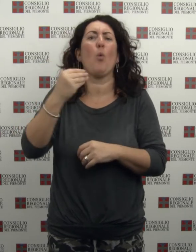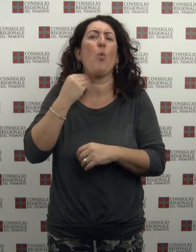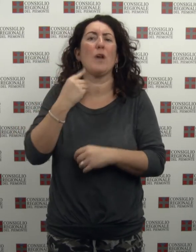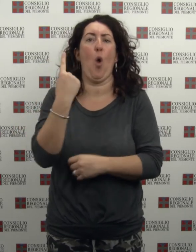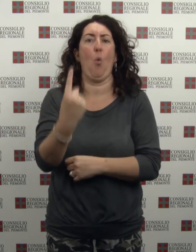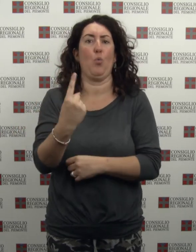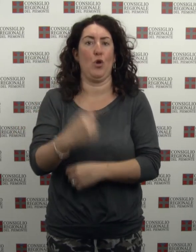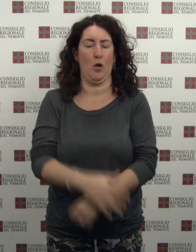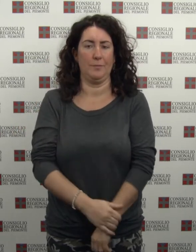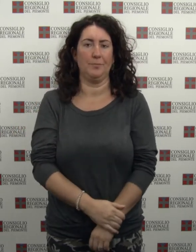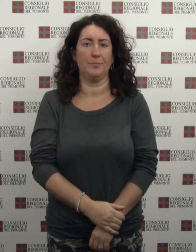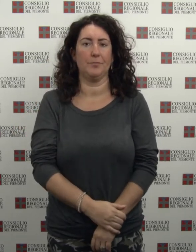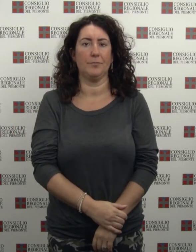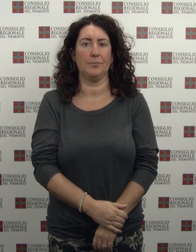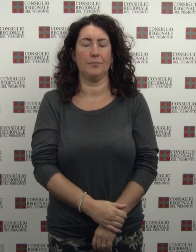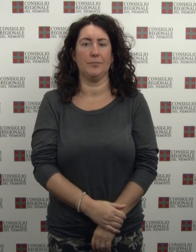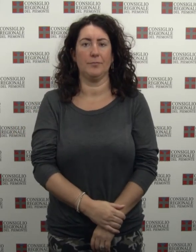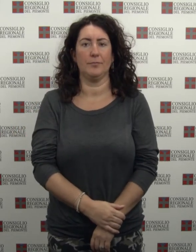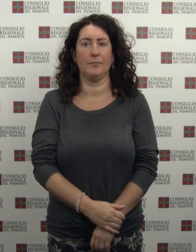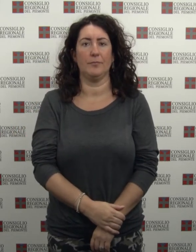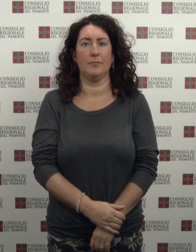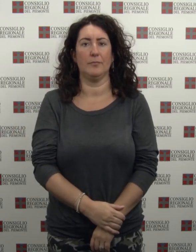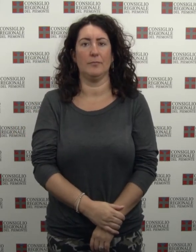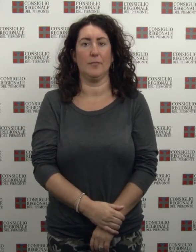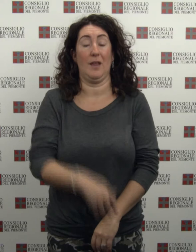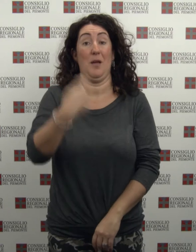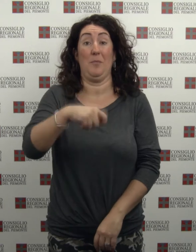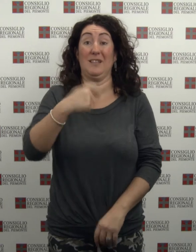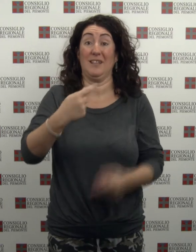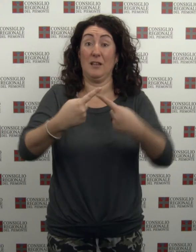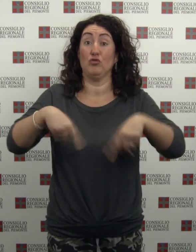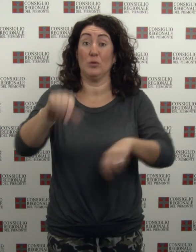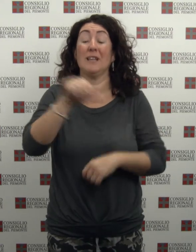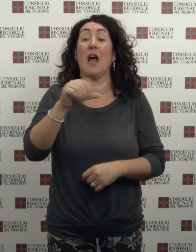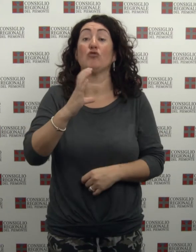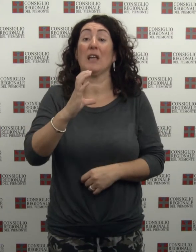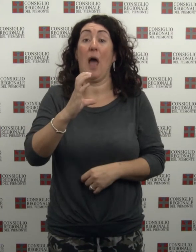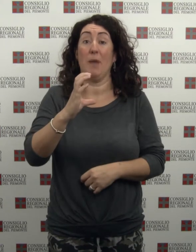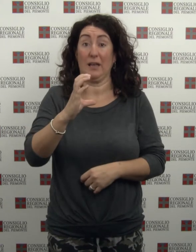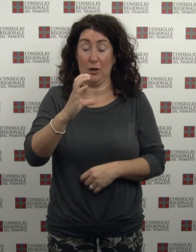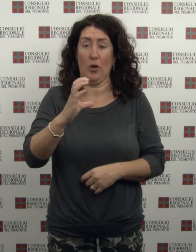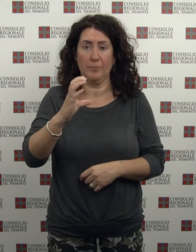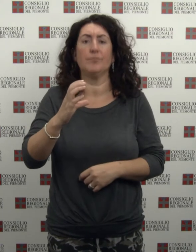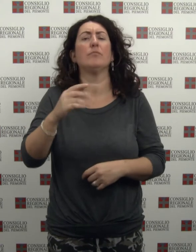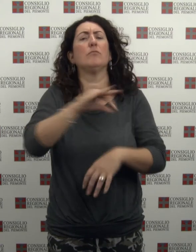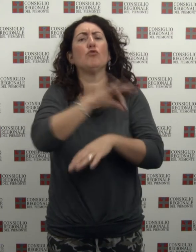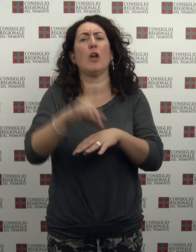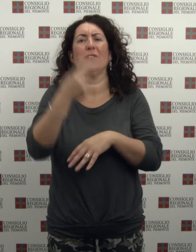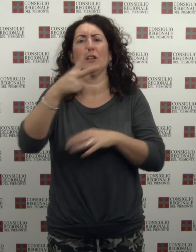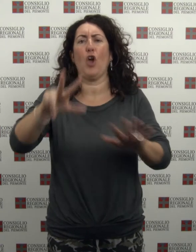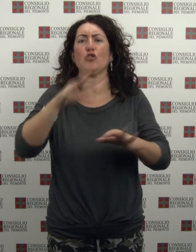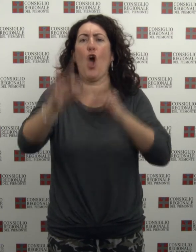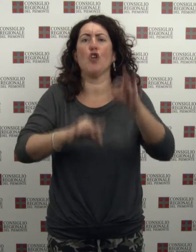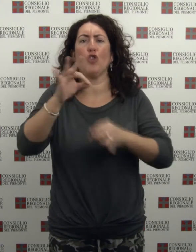In primo piano. Il presidente della Giunta Sergio Chiamparino è intervenuto in aula nella seduta del 28 ottobre